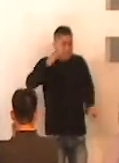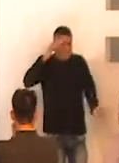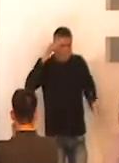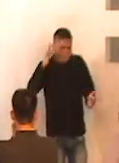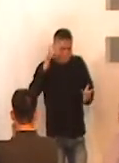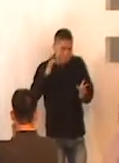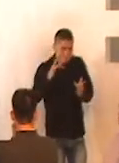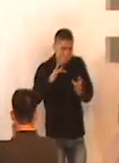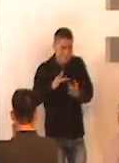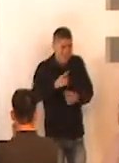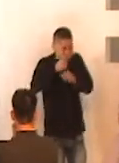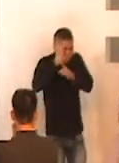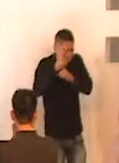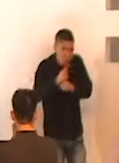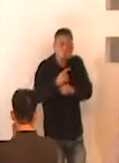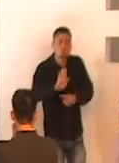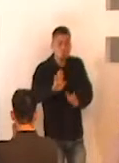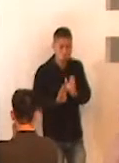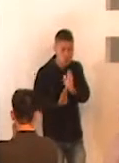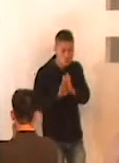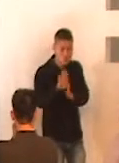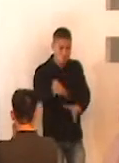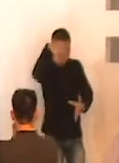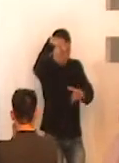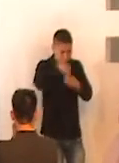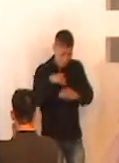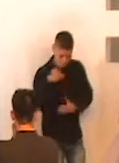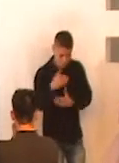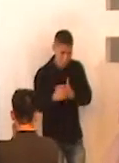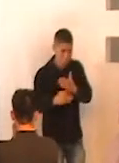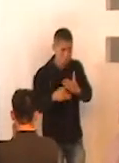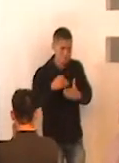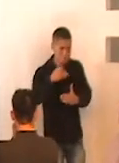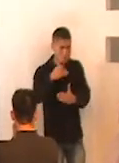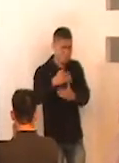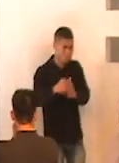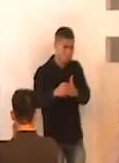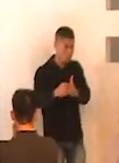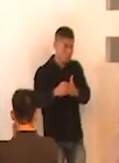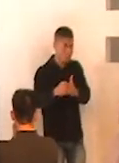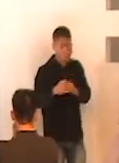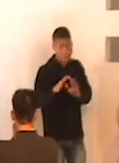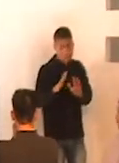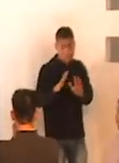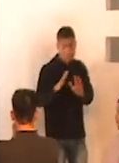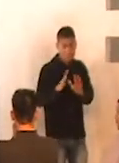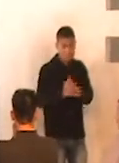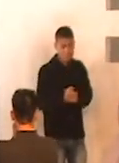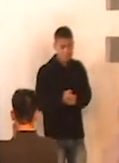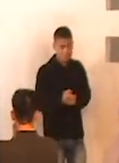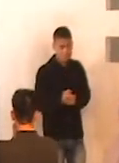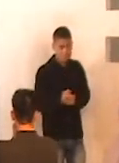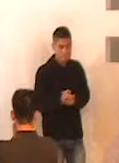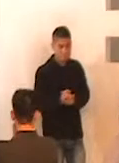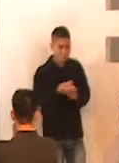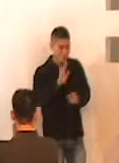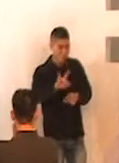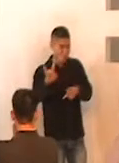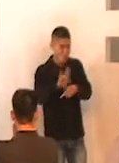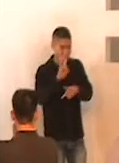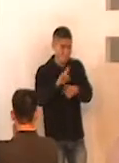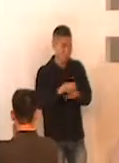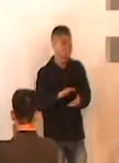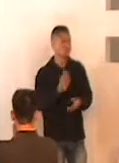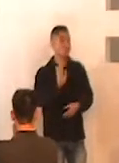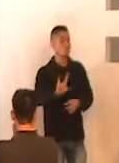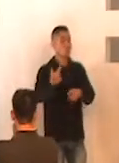específicamente, qué desarrollos se han dado al interior de esos procesos, teniendo en cuenta la utilización de